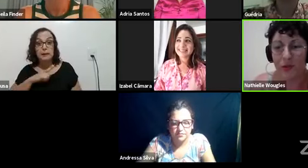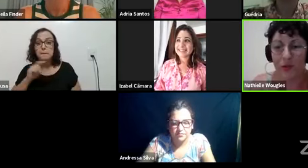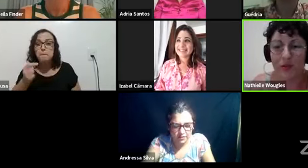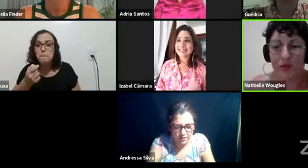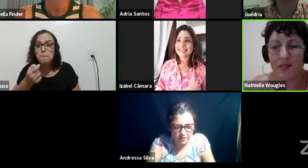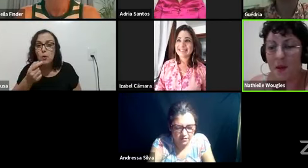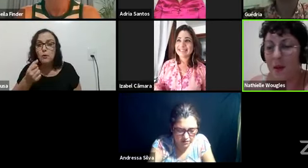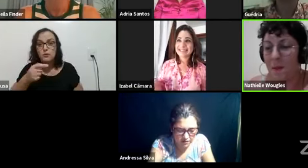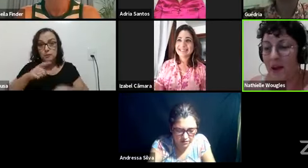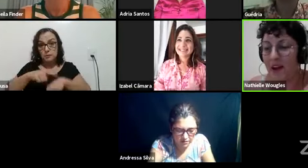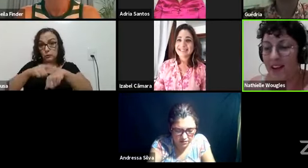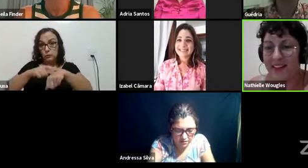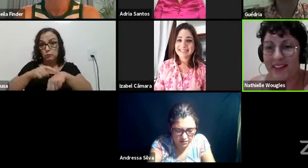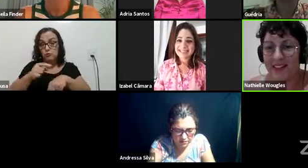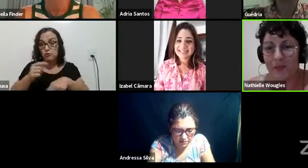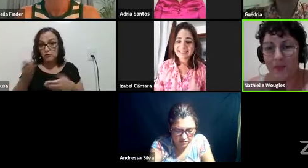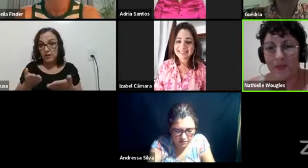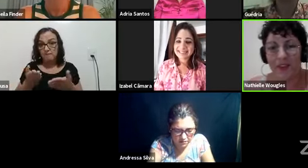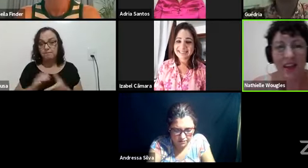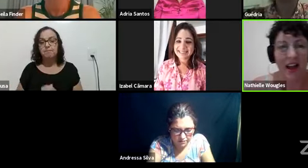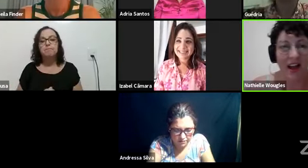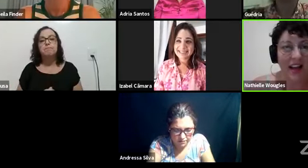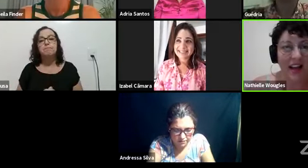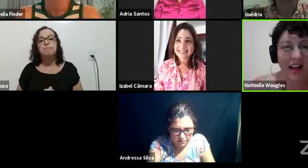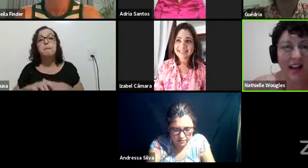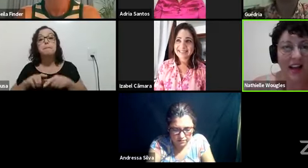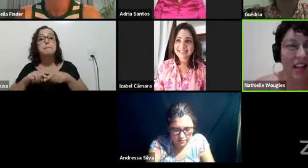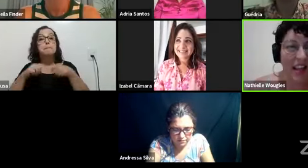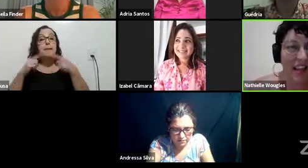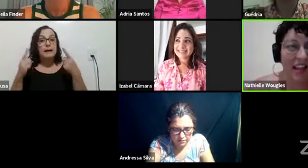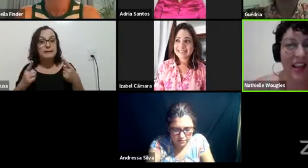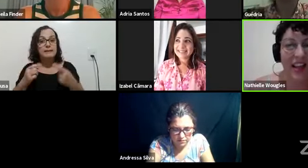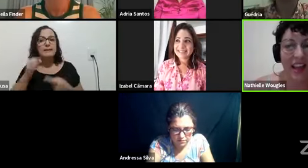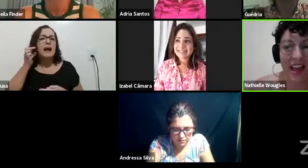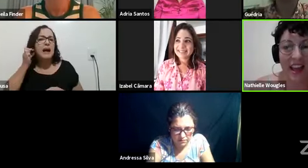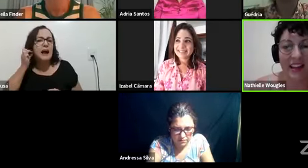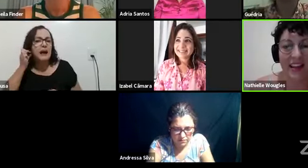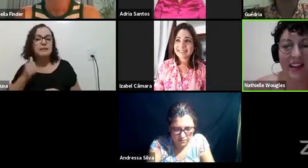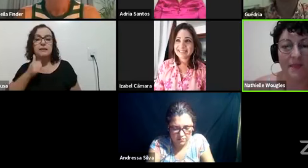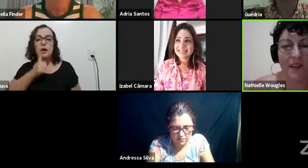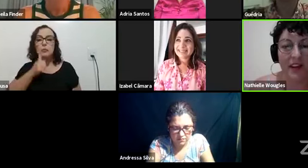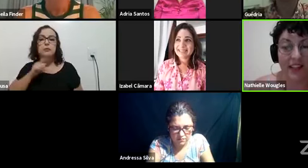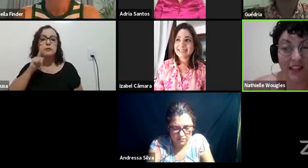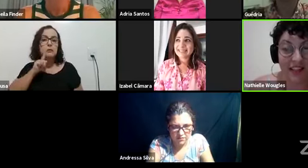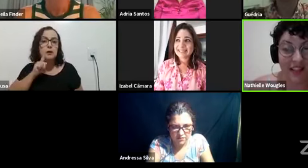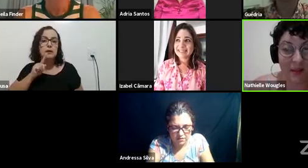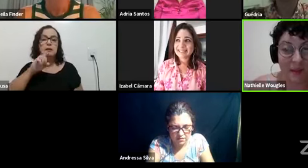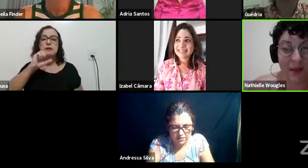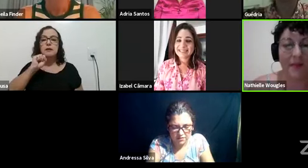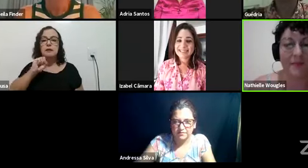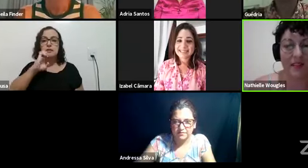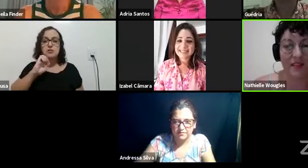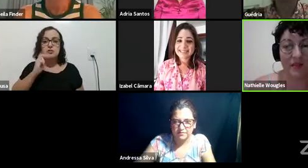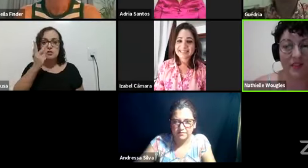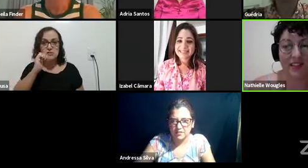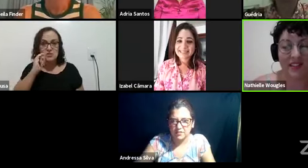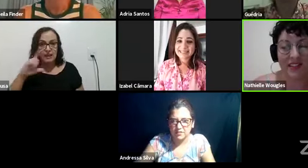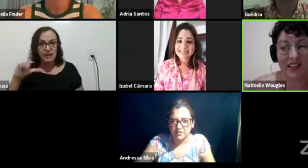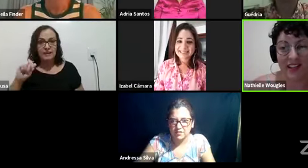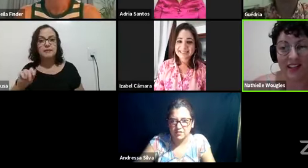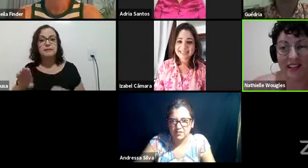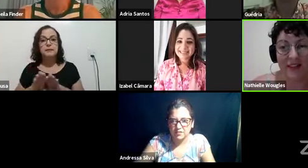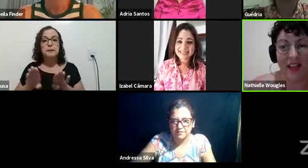pouquíssimos minutos, mas Adria, Sheila, Guedria, Andressa também, se